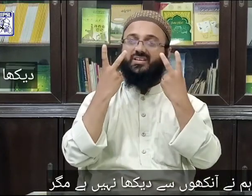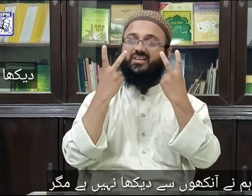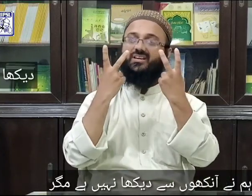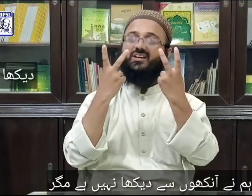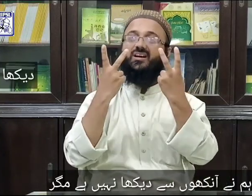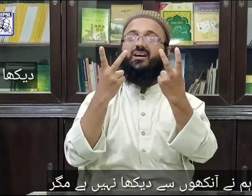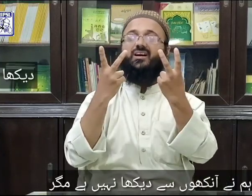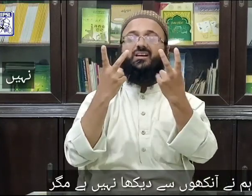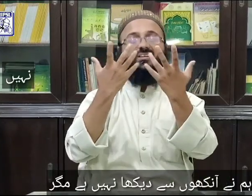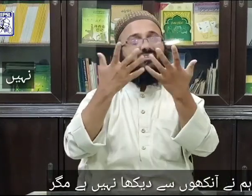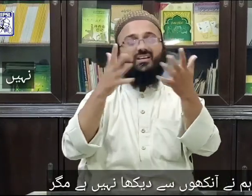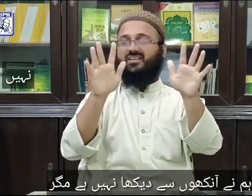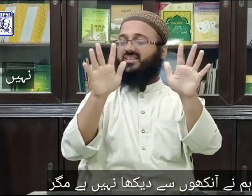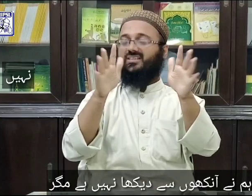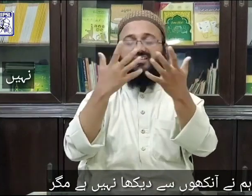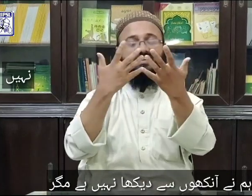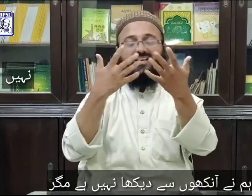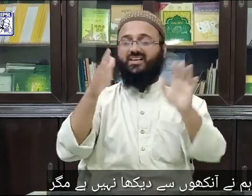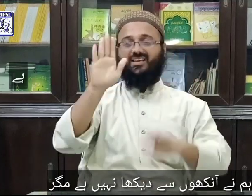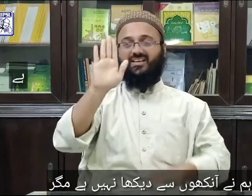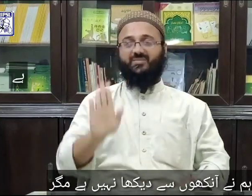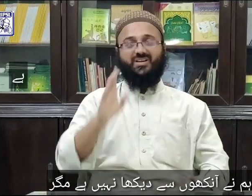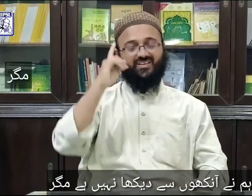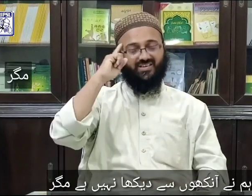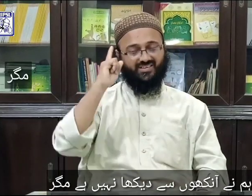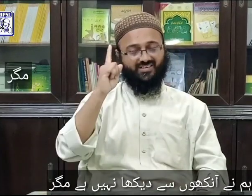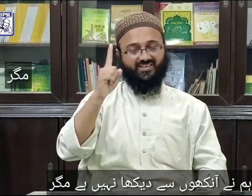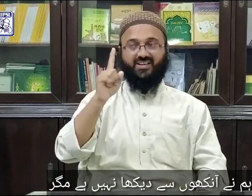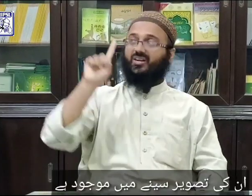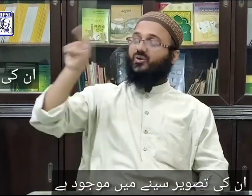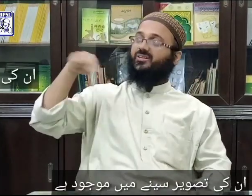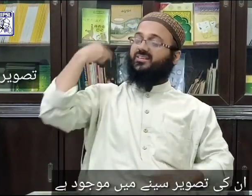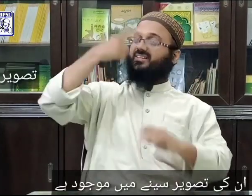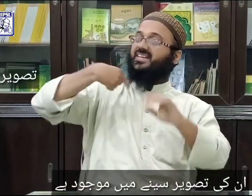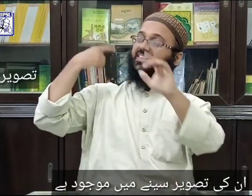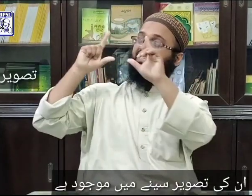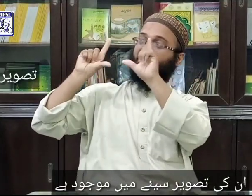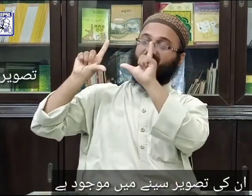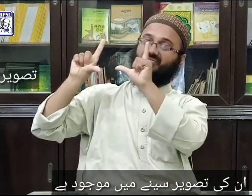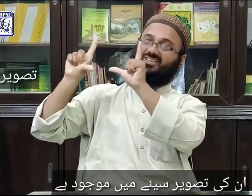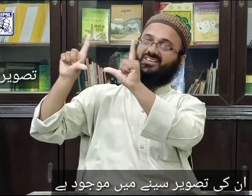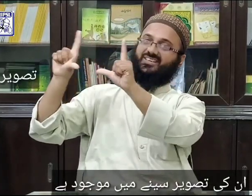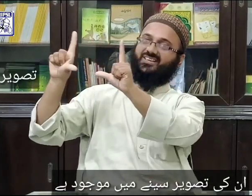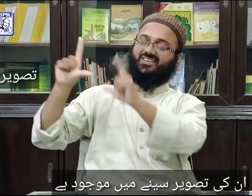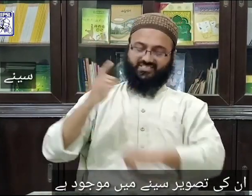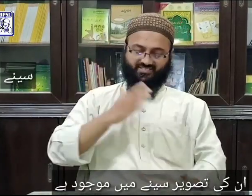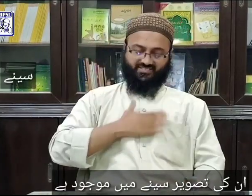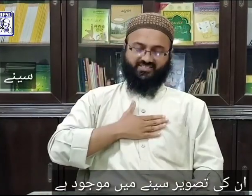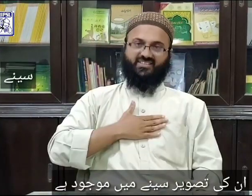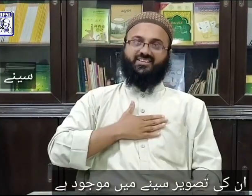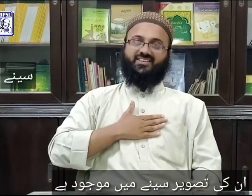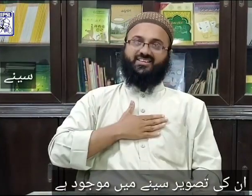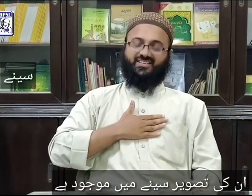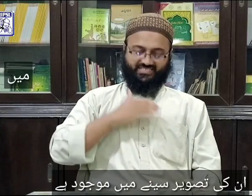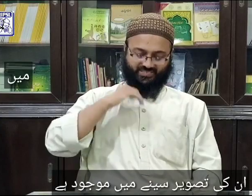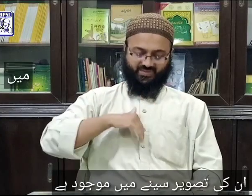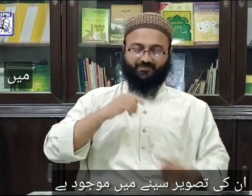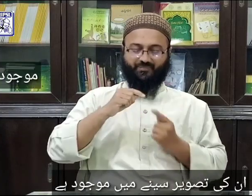دیکھا نہیں ہے مگر ان کی تصویر سینے میں